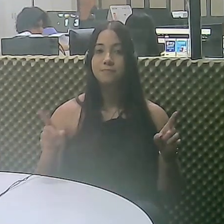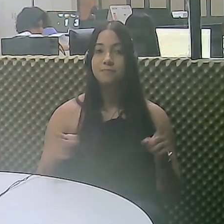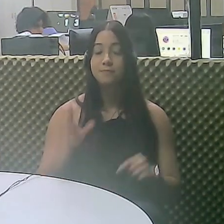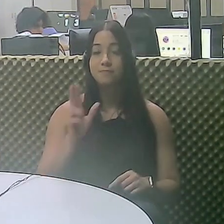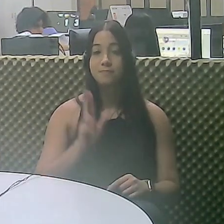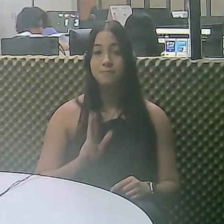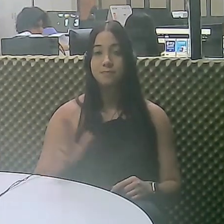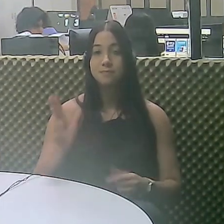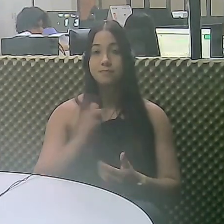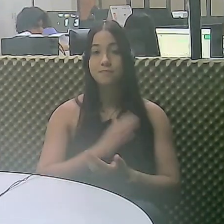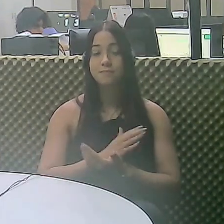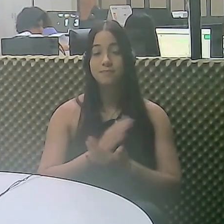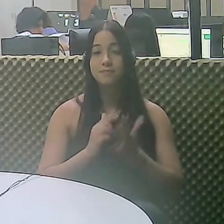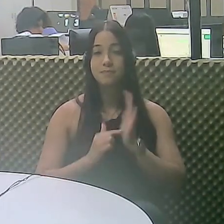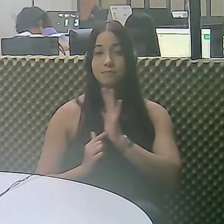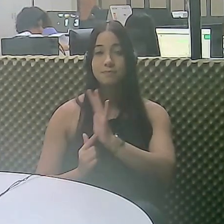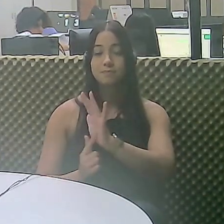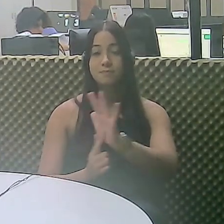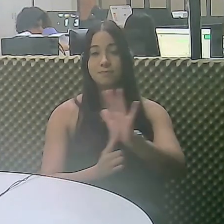â